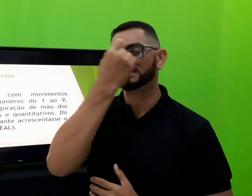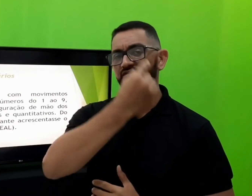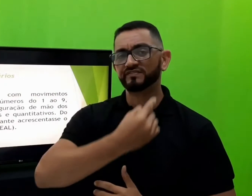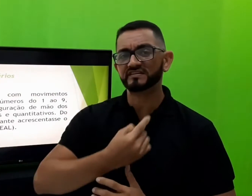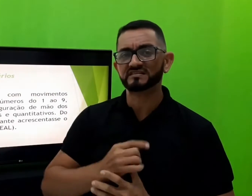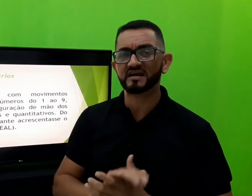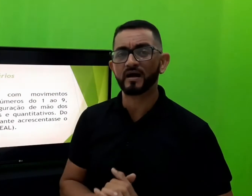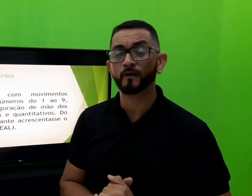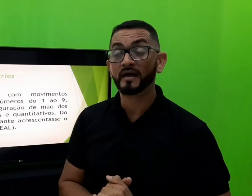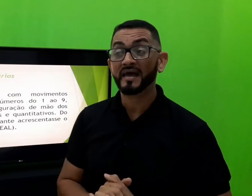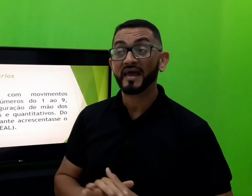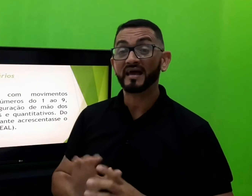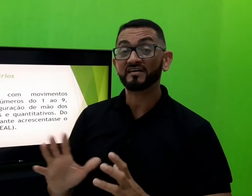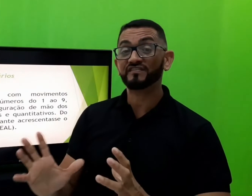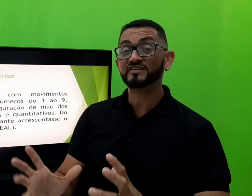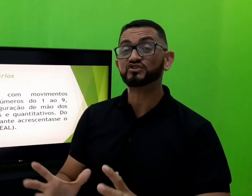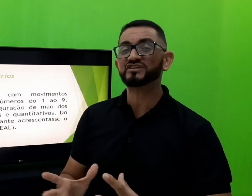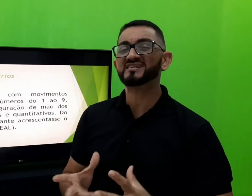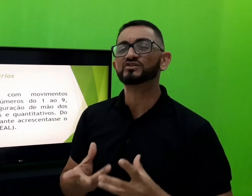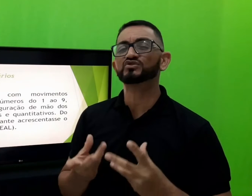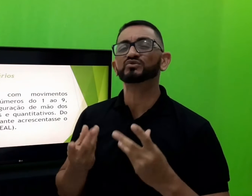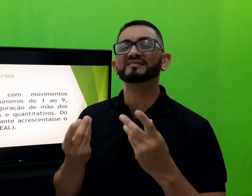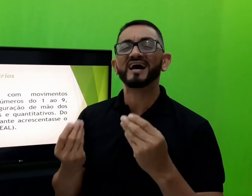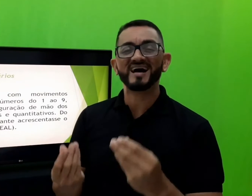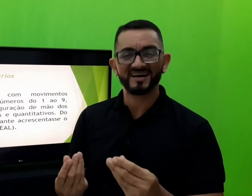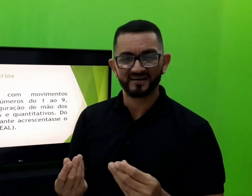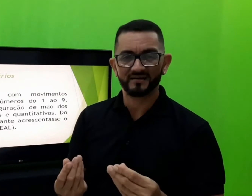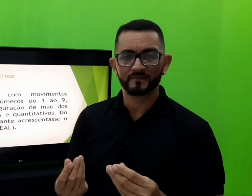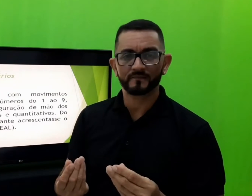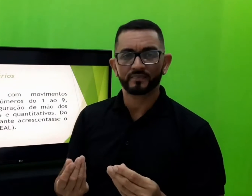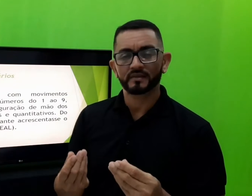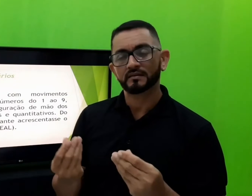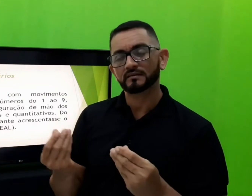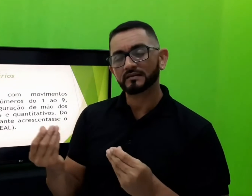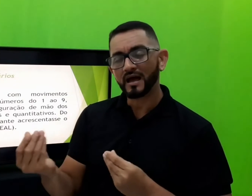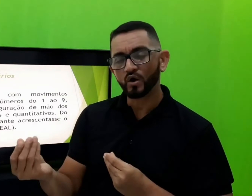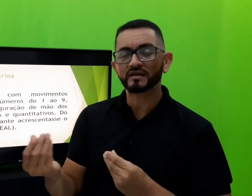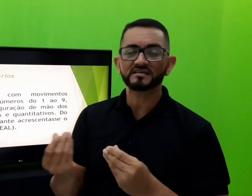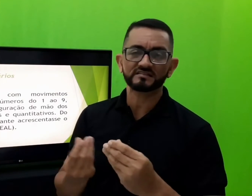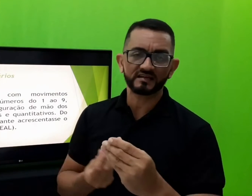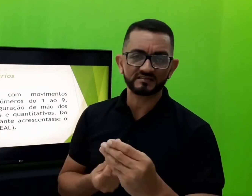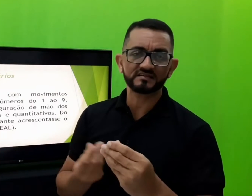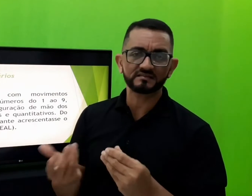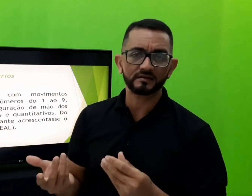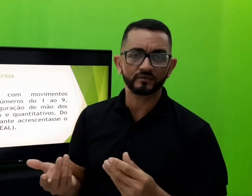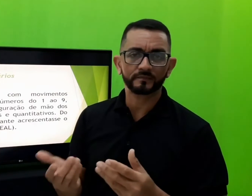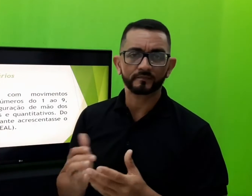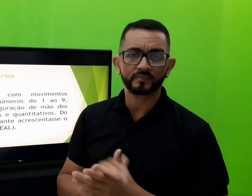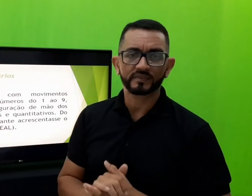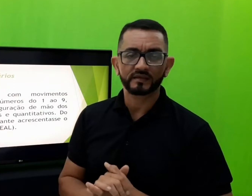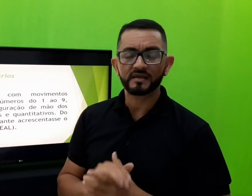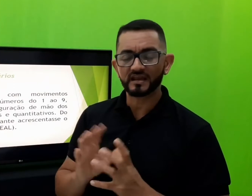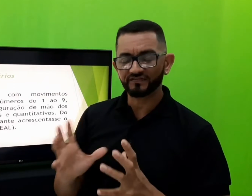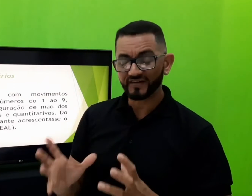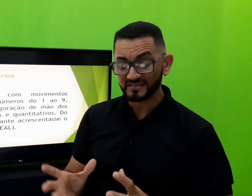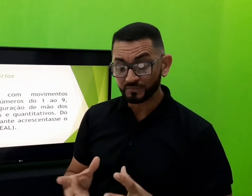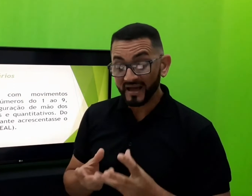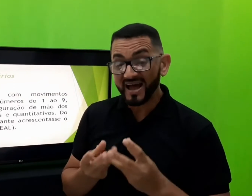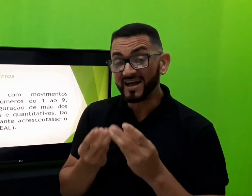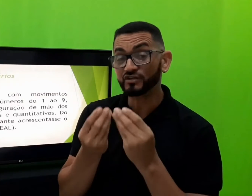expressão facial ela vai te ajudar na hora da sinalização. E ela faz